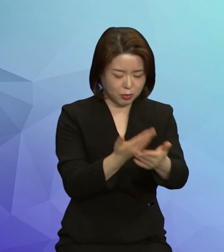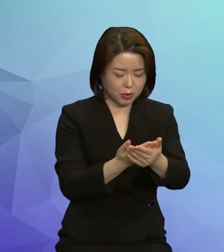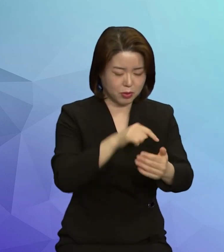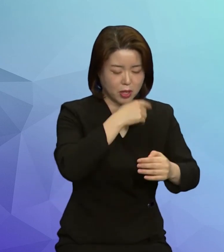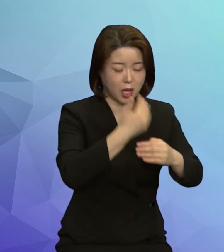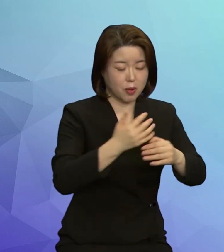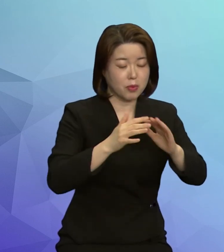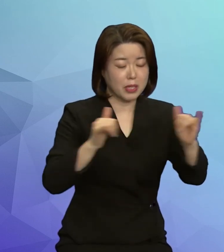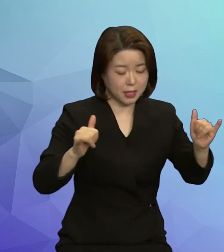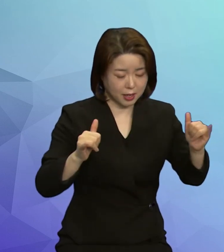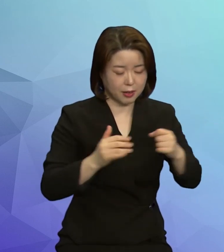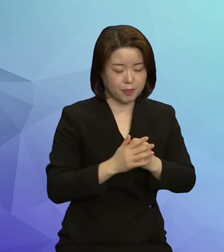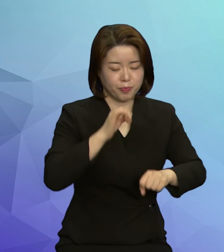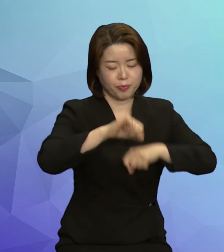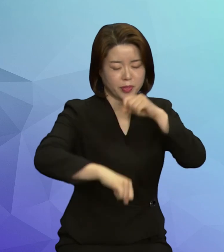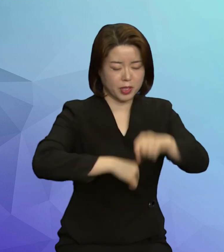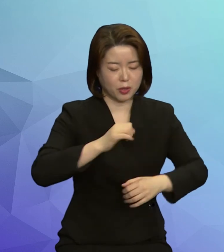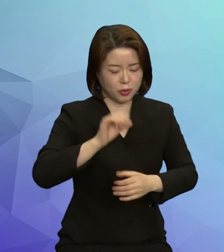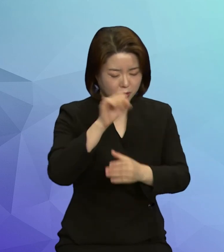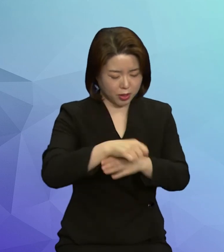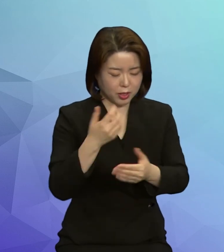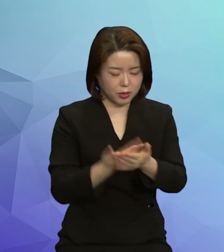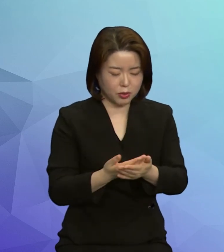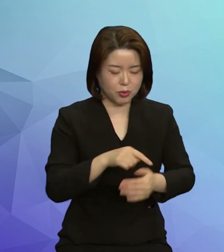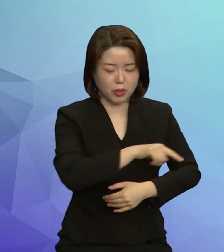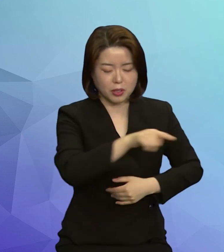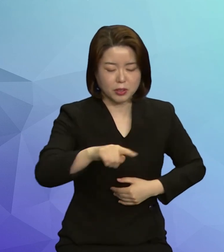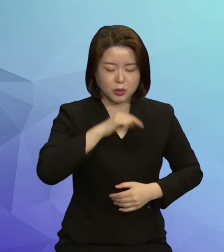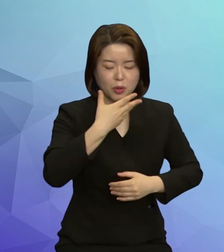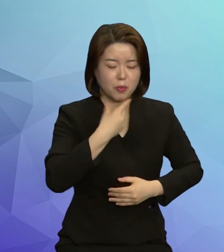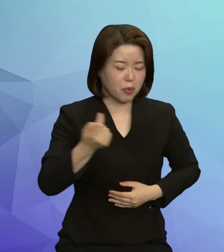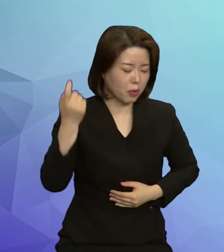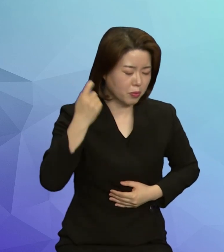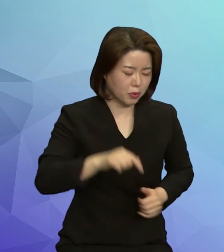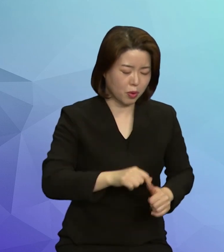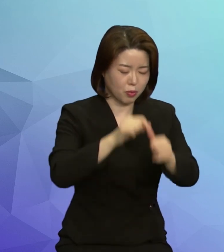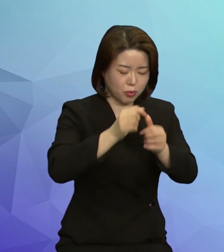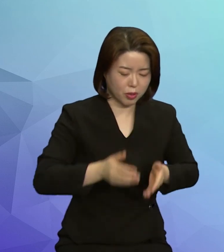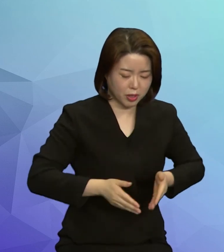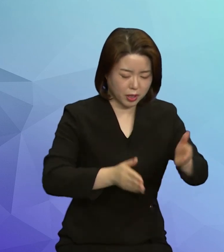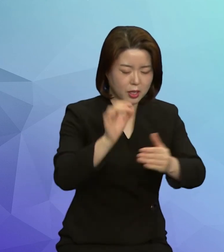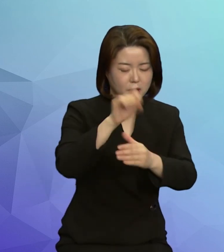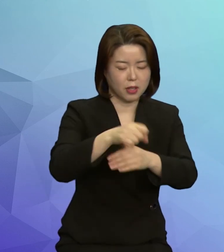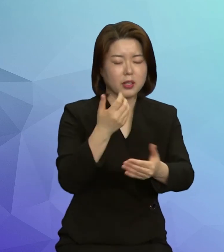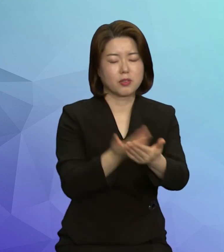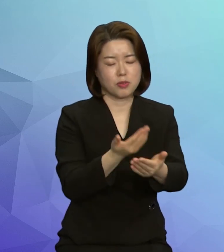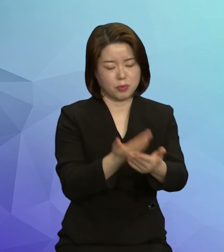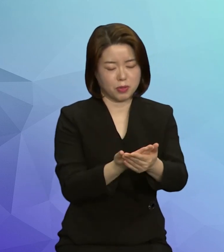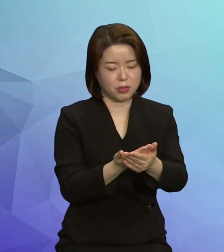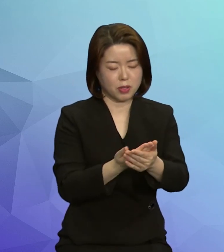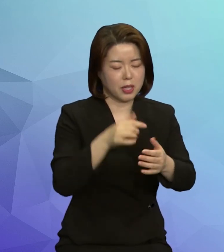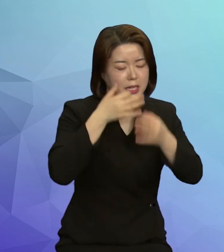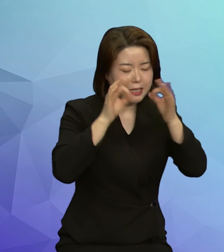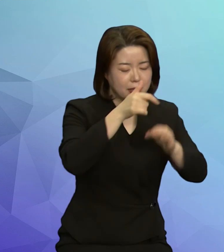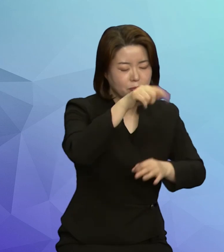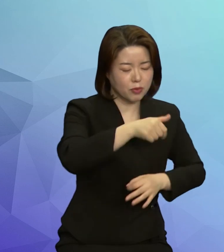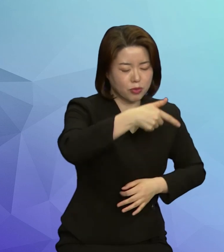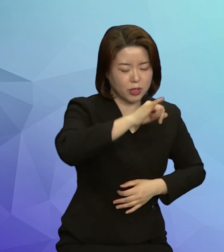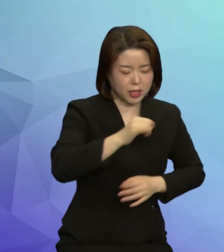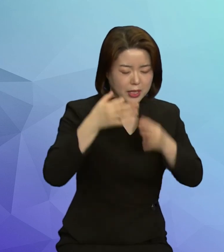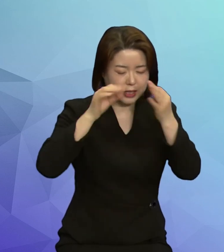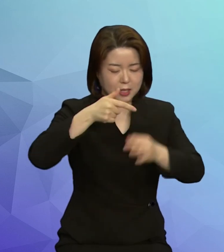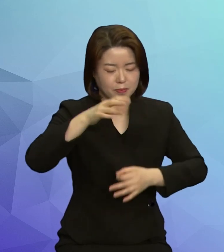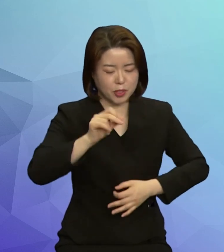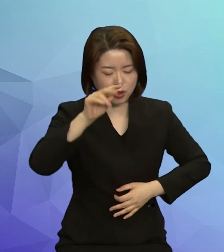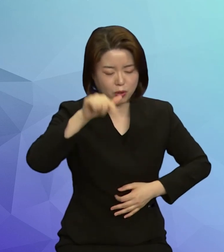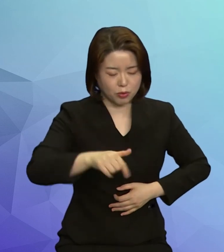주소서. 북한 동포들 자유를 주시고 그들도 복음을 듣고 구원의 길 허락해 주소서. 김국기